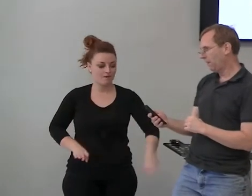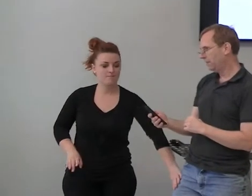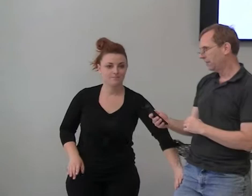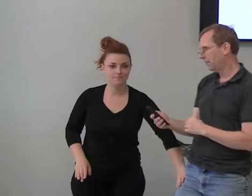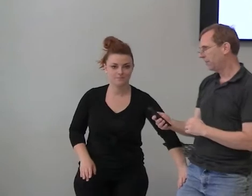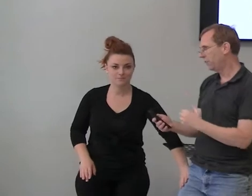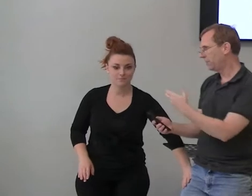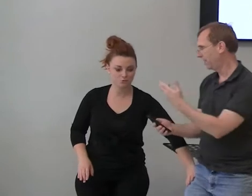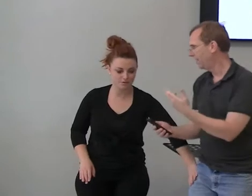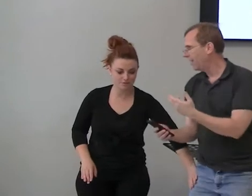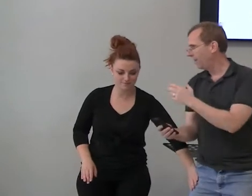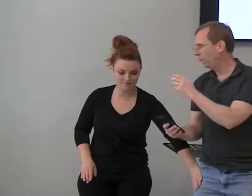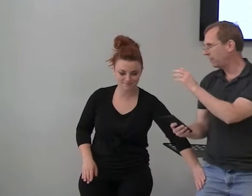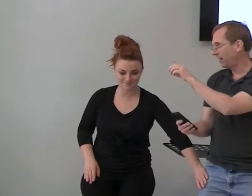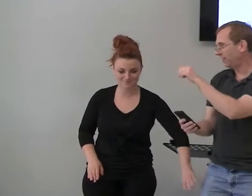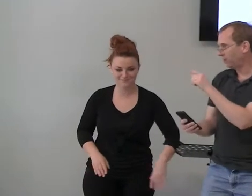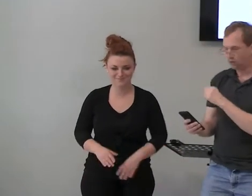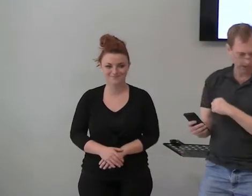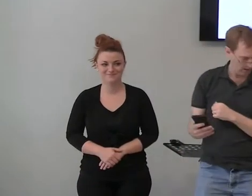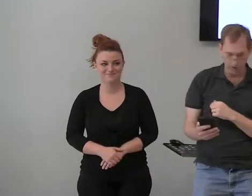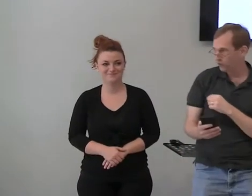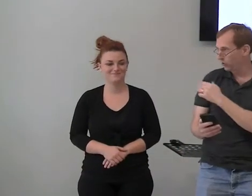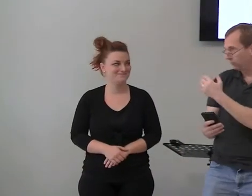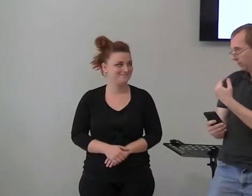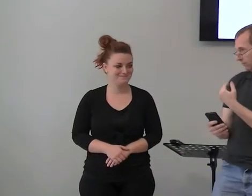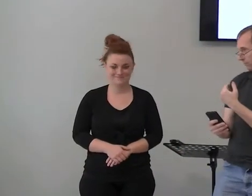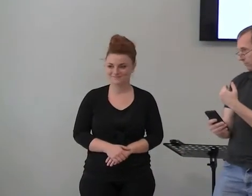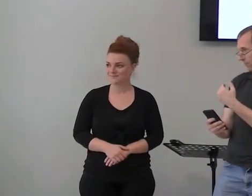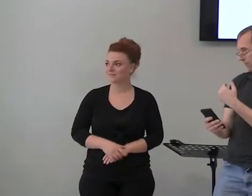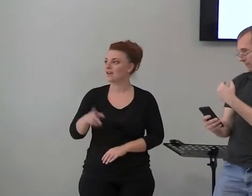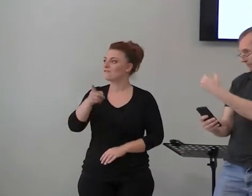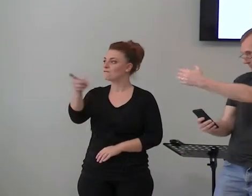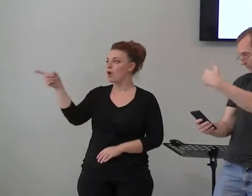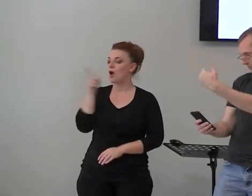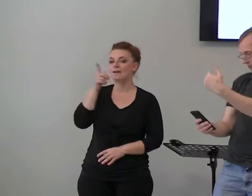ebbe fame. E voi siete con Gesù, ok?